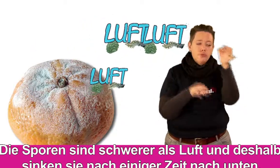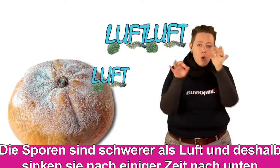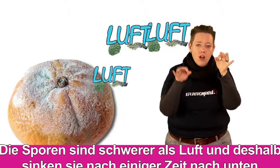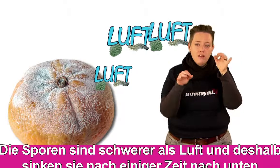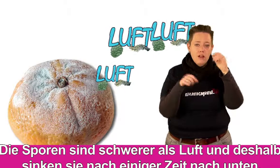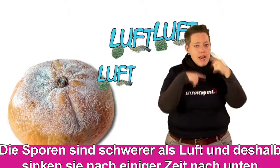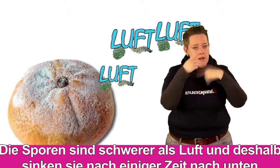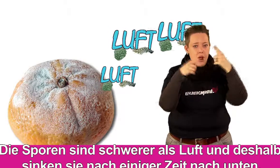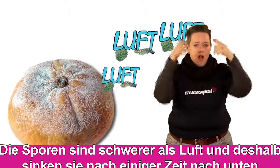Zeit nach unten.